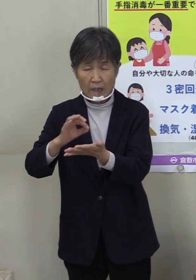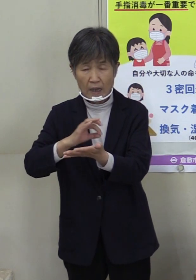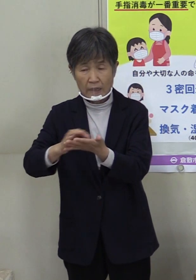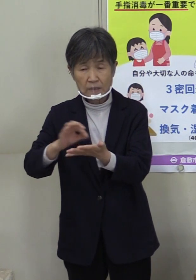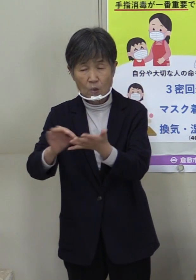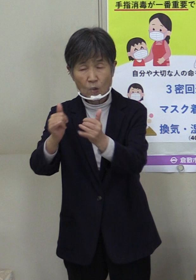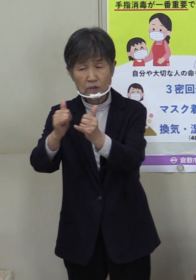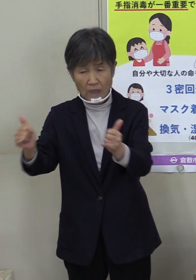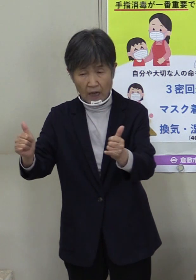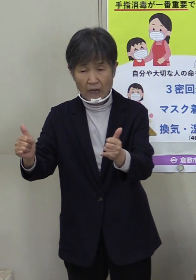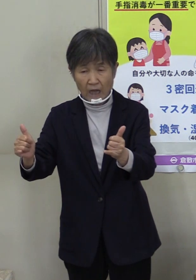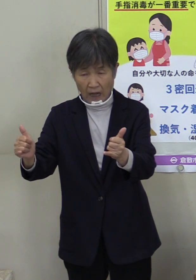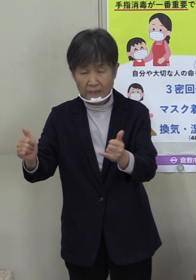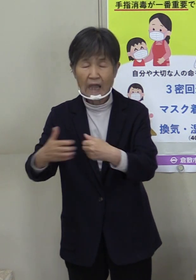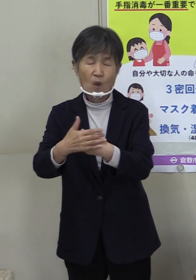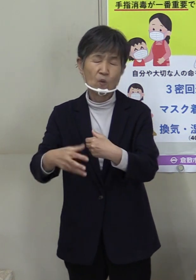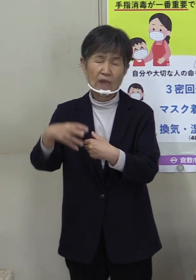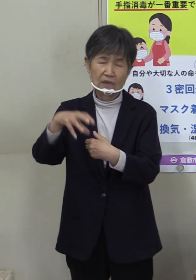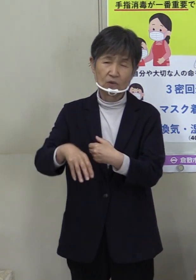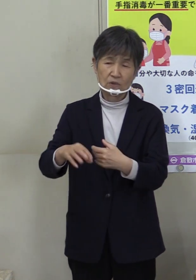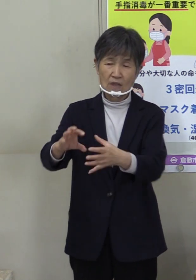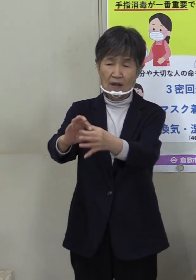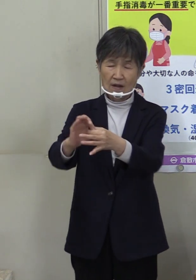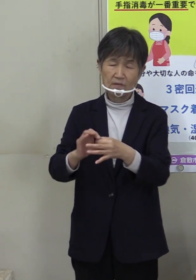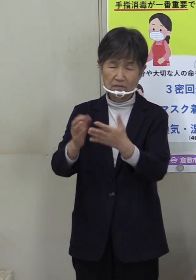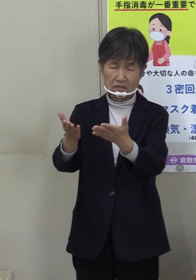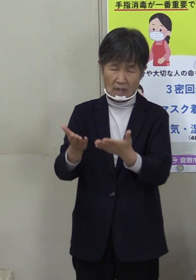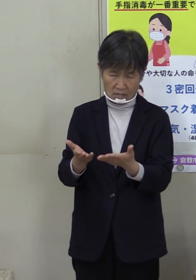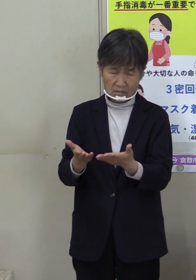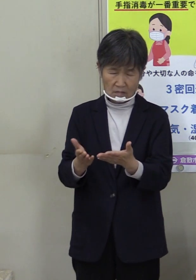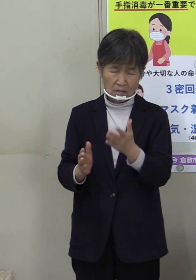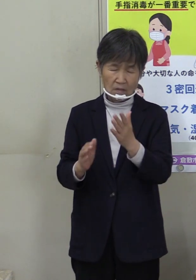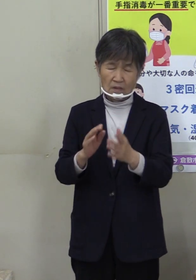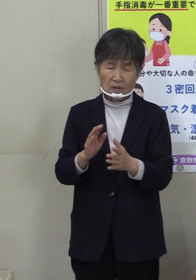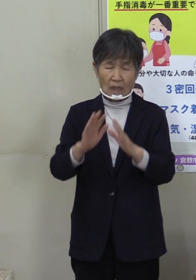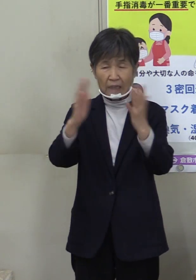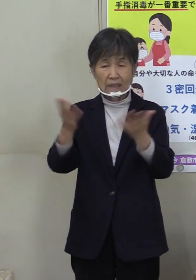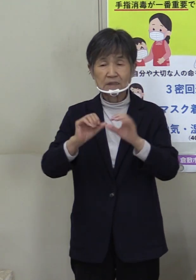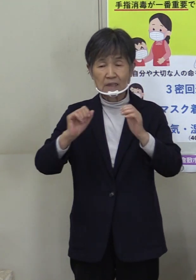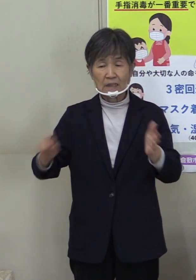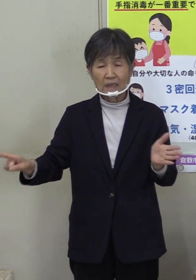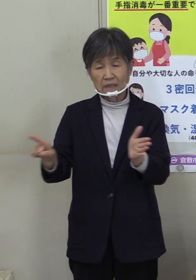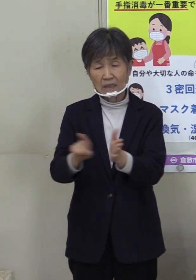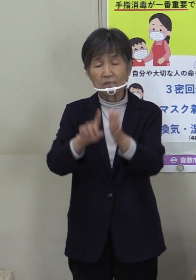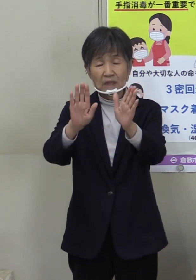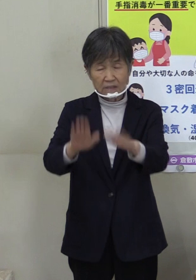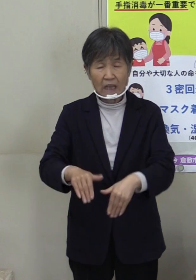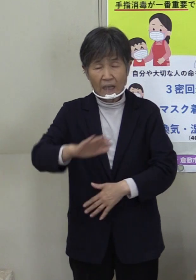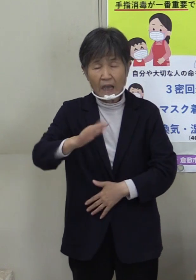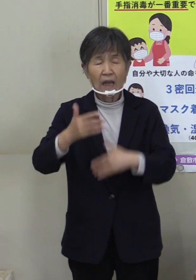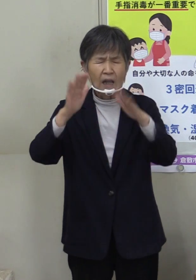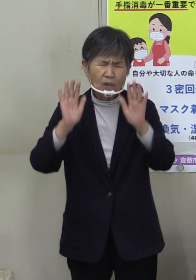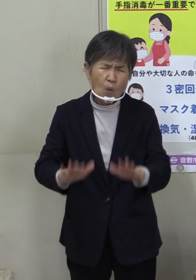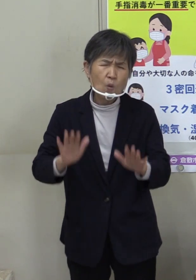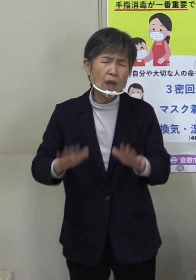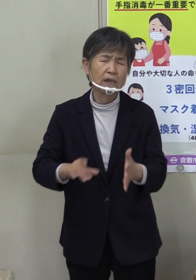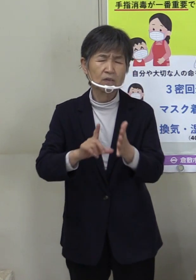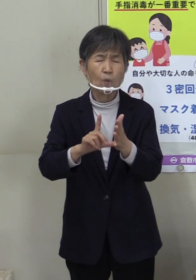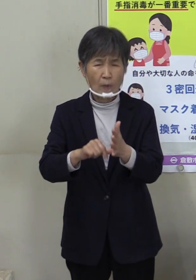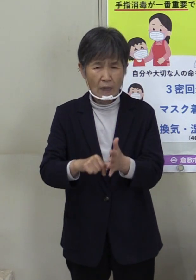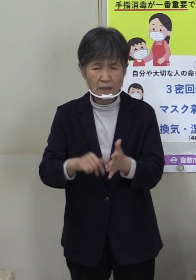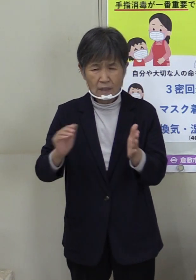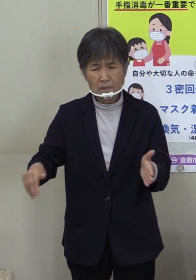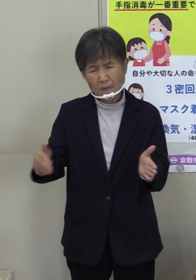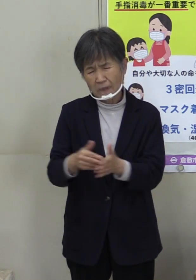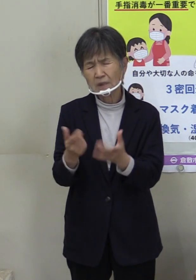利用された方が保健所の方に連絡いただけるような形で今まではやってきております。ただ今回の場合も今